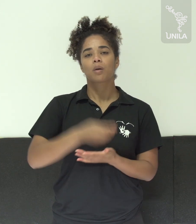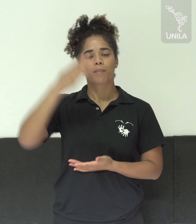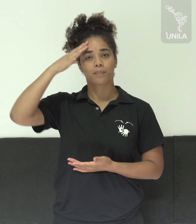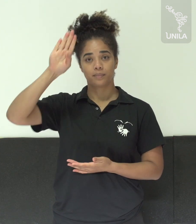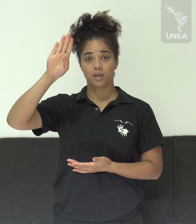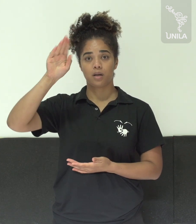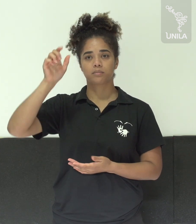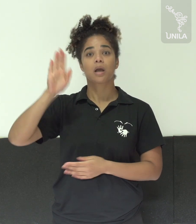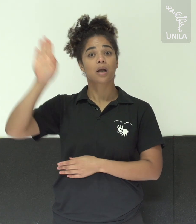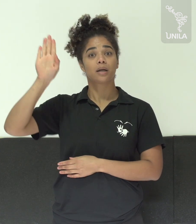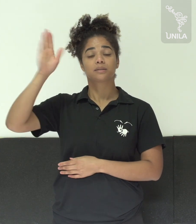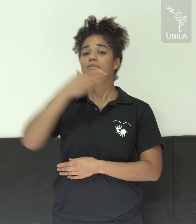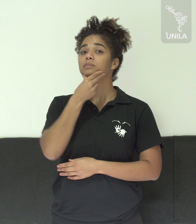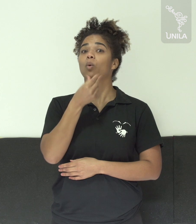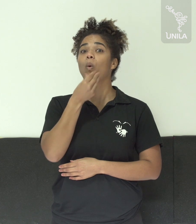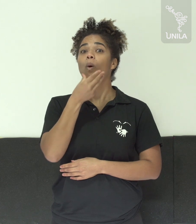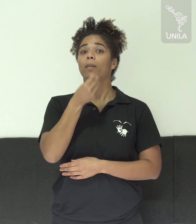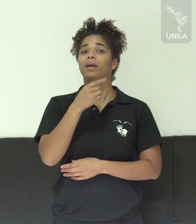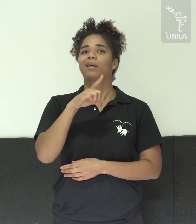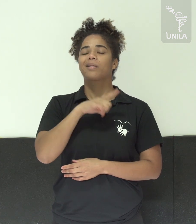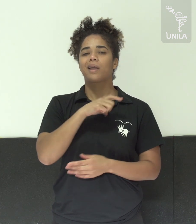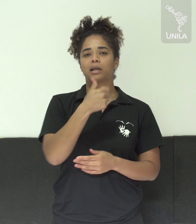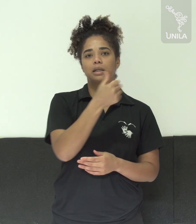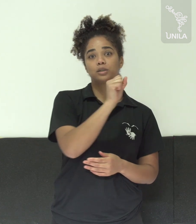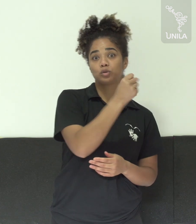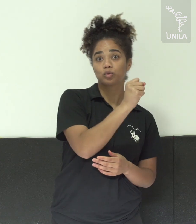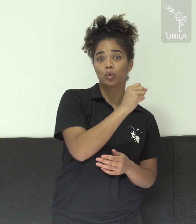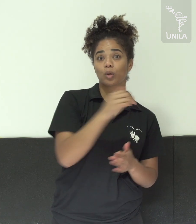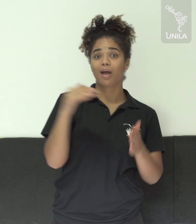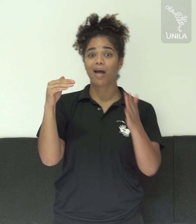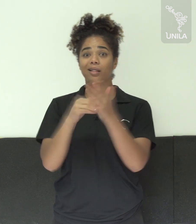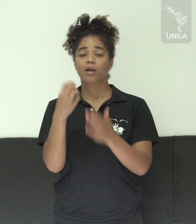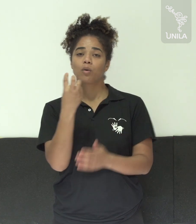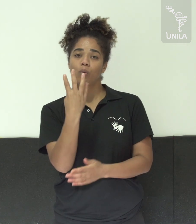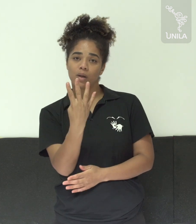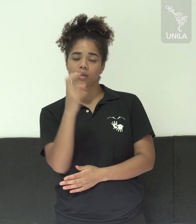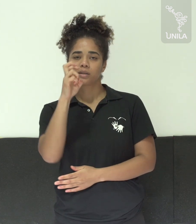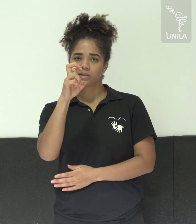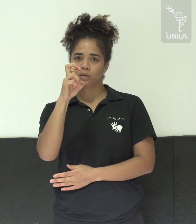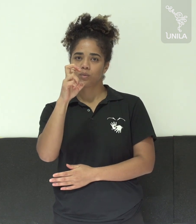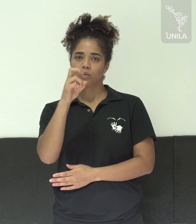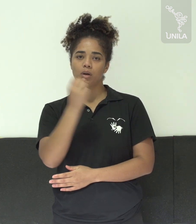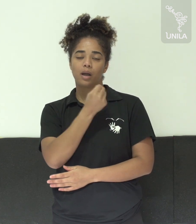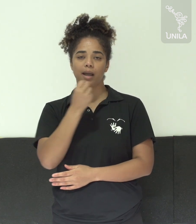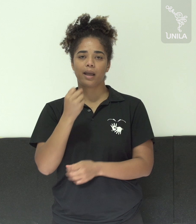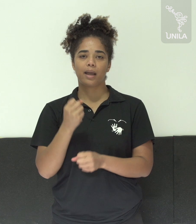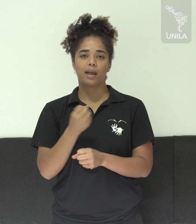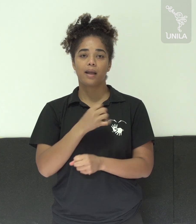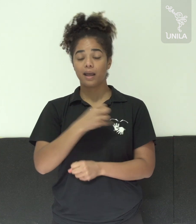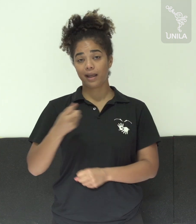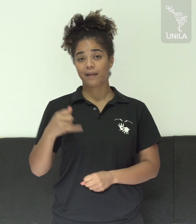sexo masculino entre 18 e 45 anos, nos termos do artigo 5º da Lei